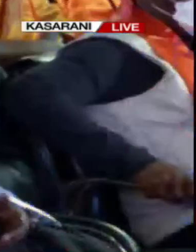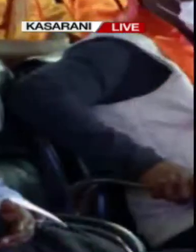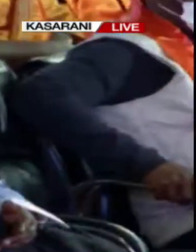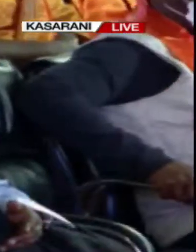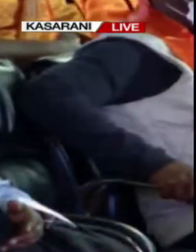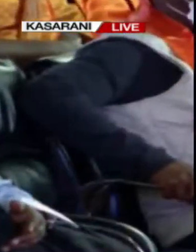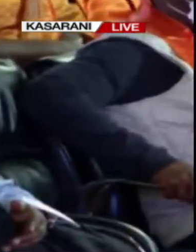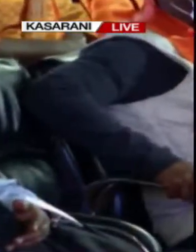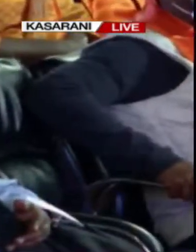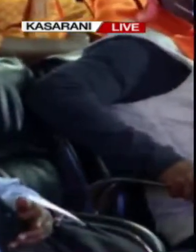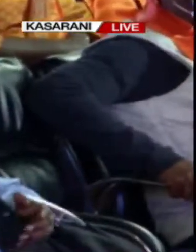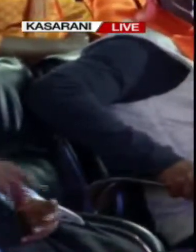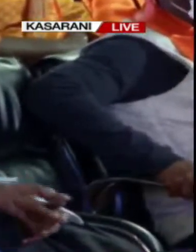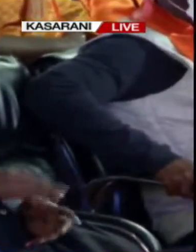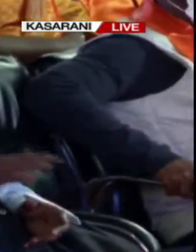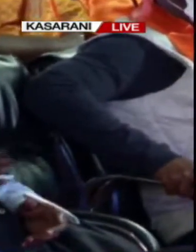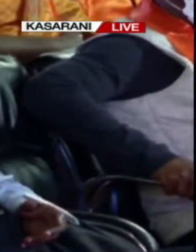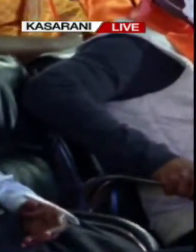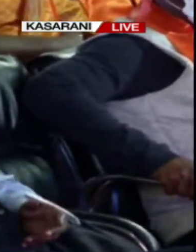mwaka wa